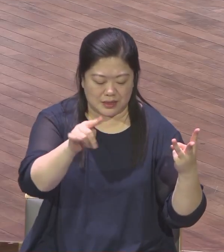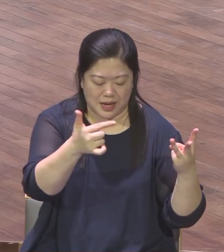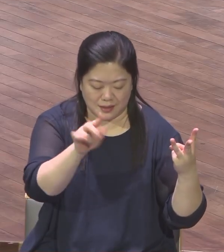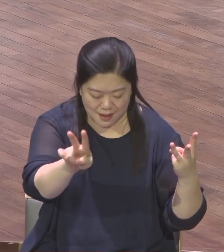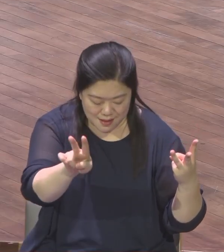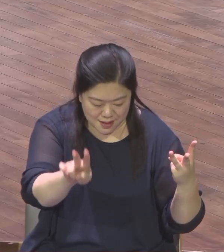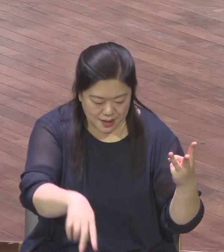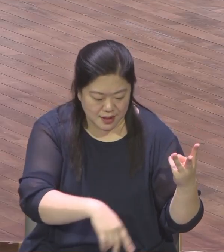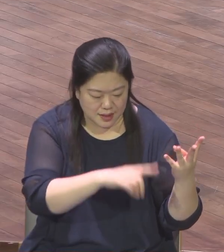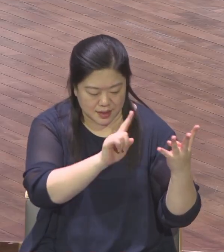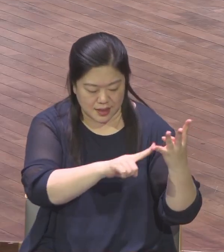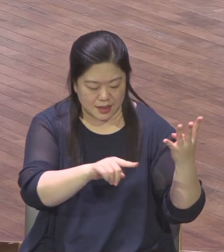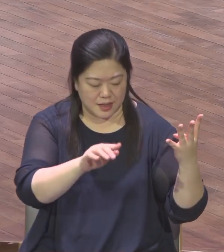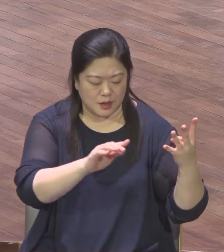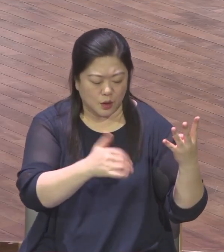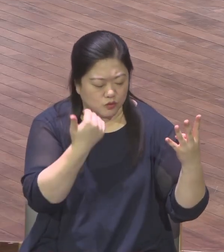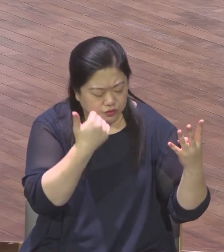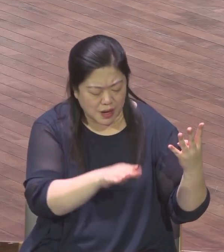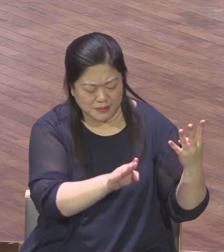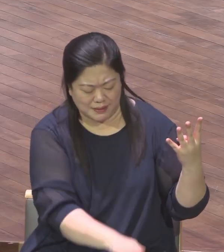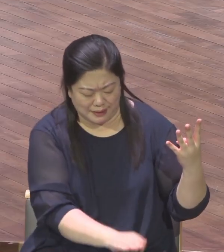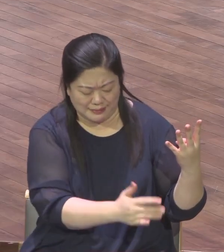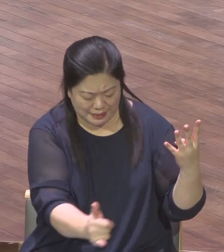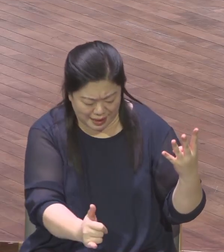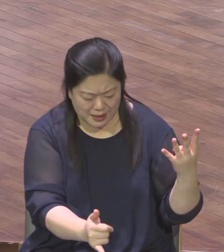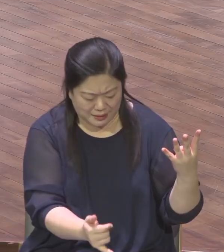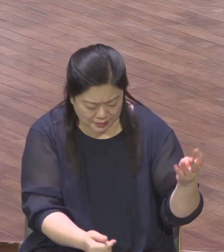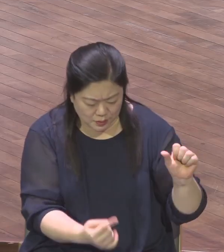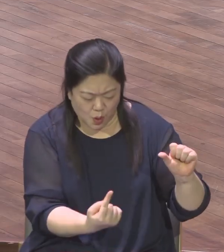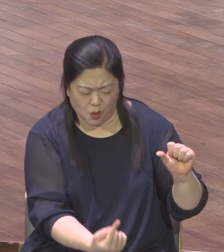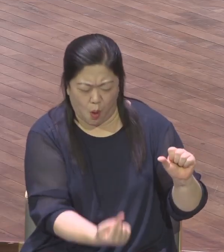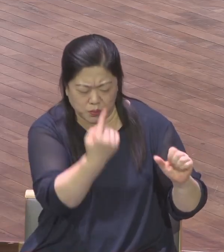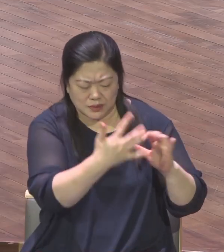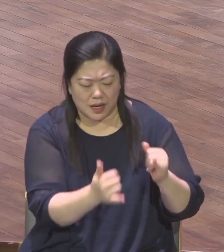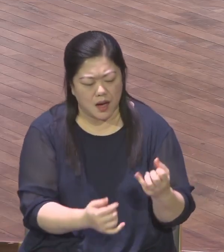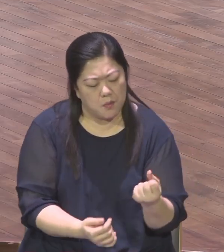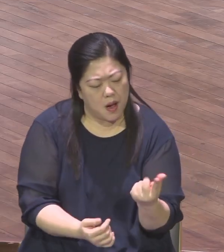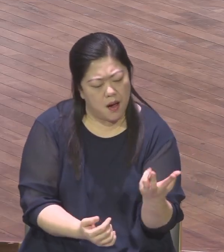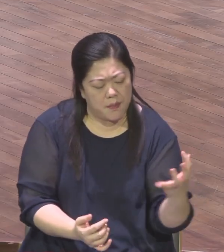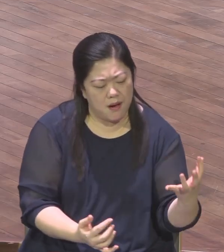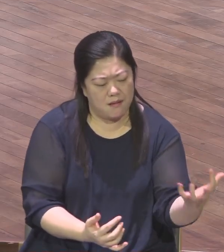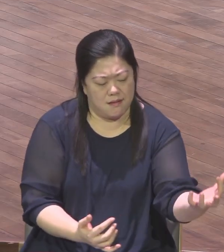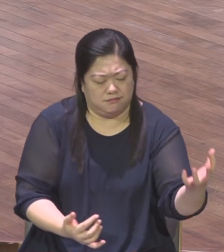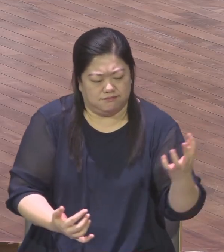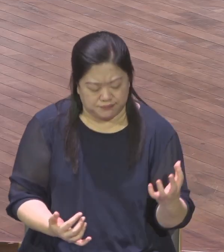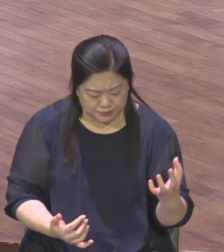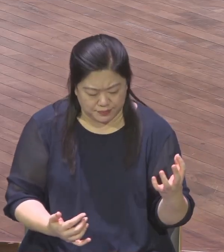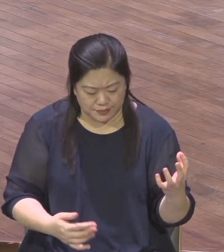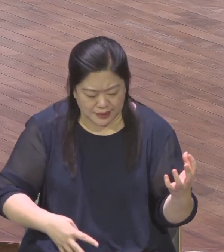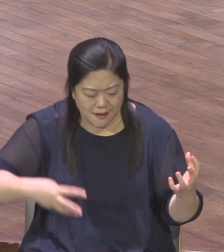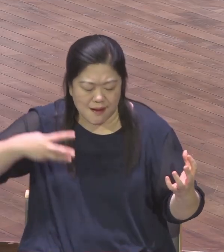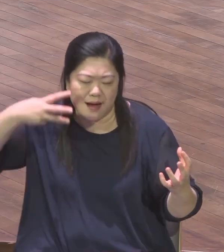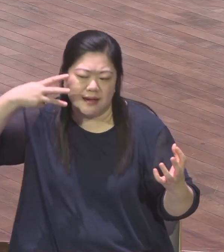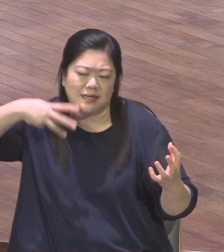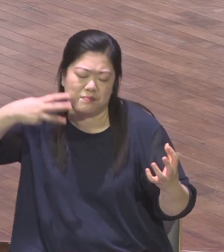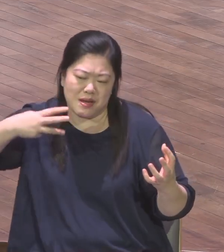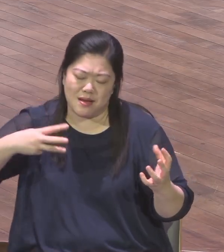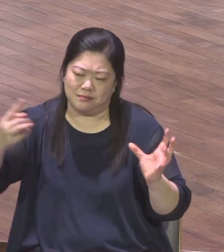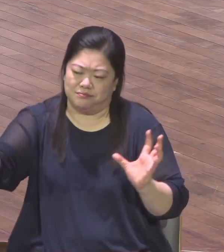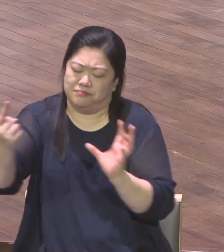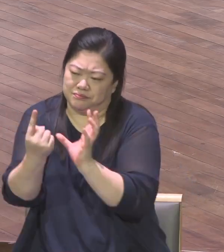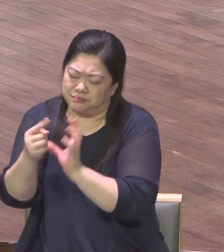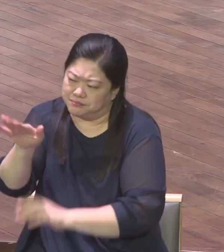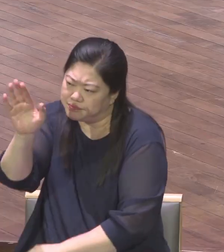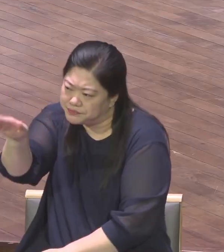아들 야사냐와 백성의 낮은 자로부터 높은 자까지 다 나와서 선지자 예레미야에게